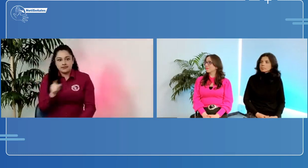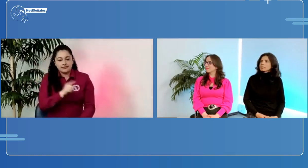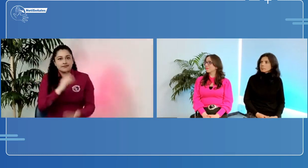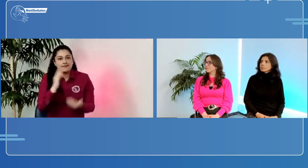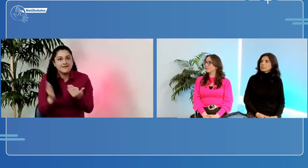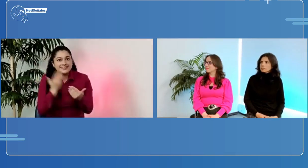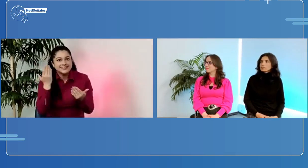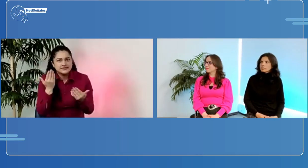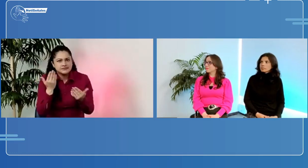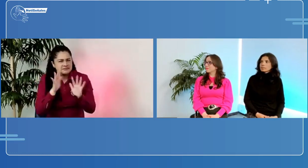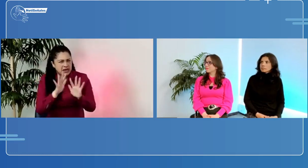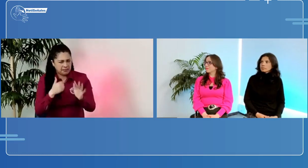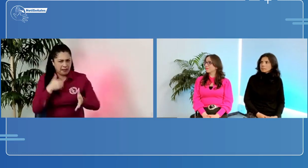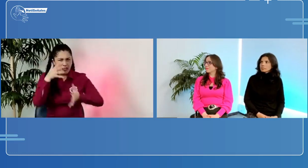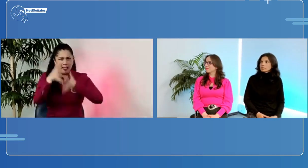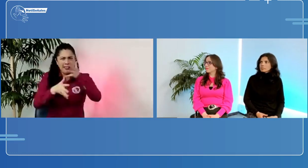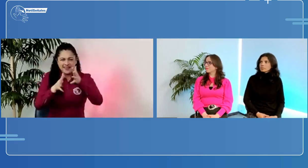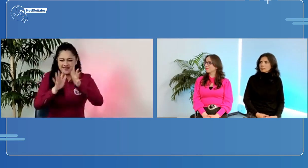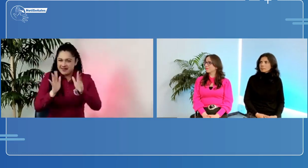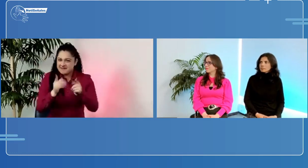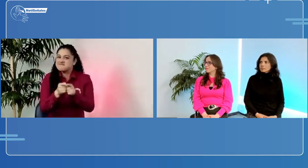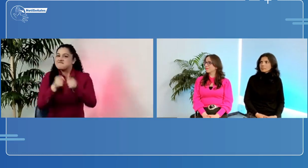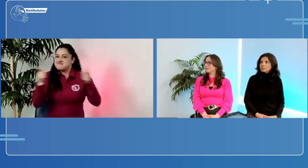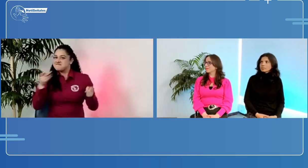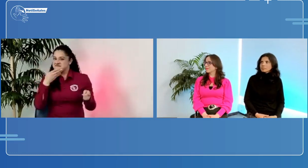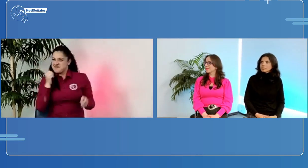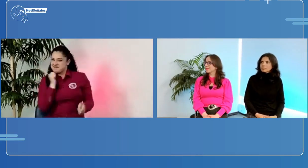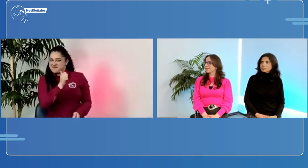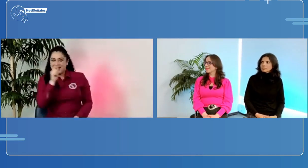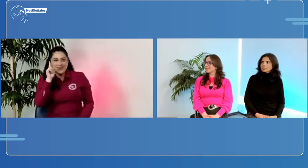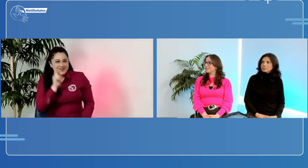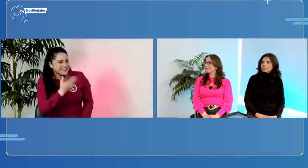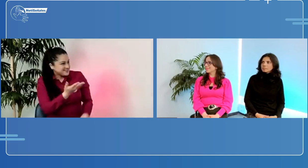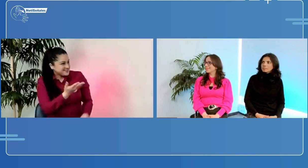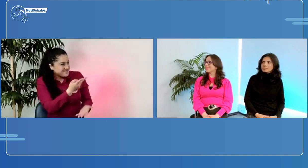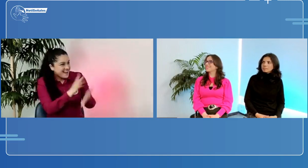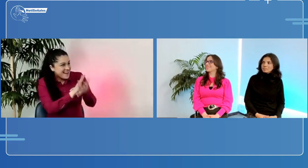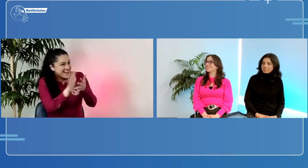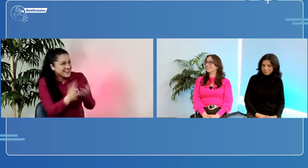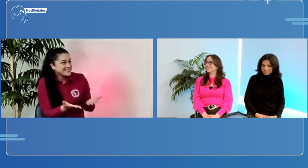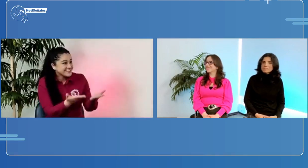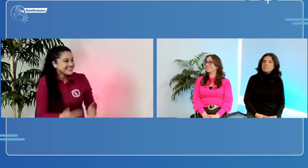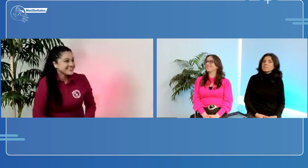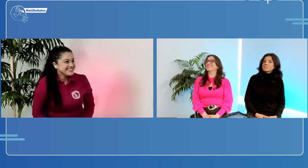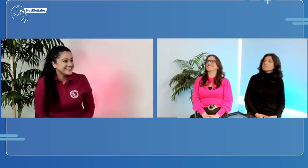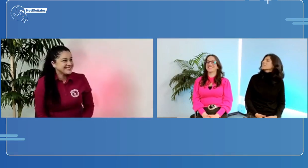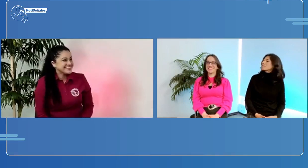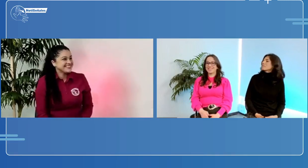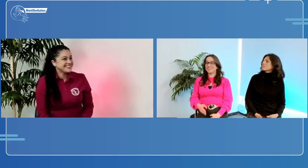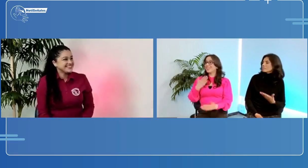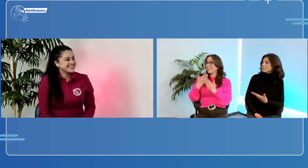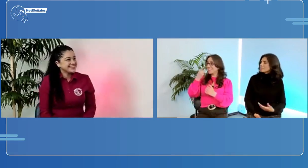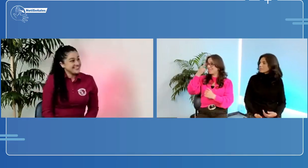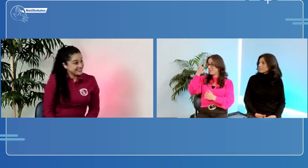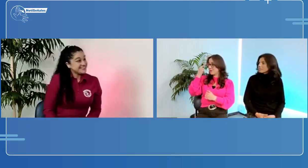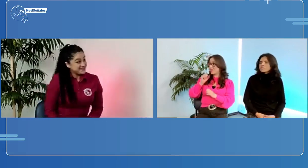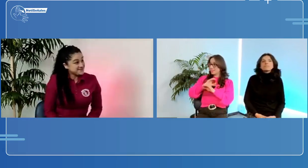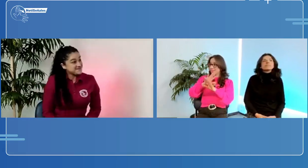para poder ser atendidos a través de este portal. Entonces, yo no les voy a explicar más, sino que ellas mismas sean las que nos den esta